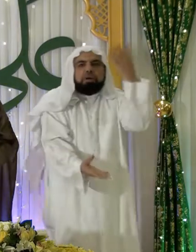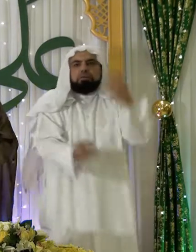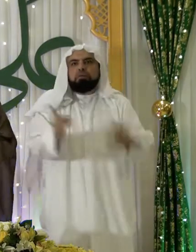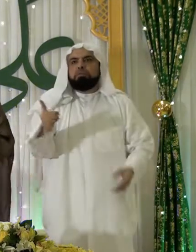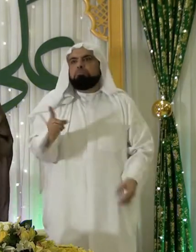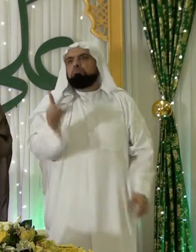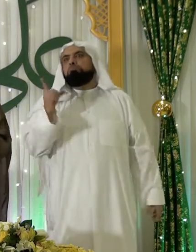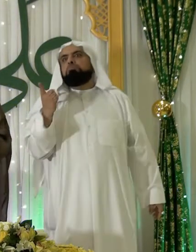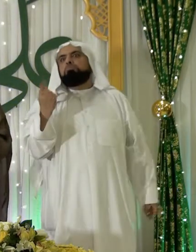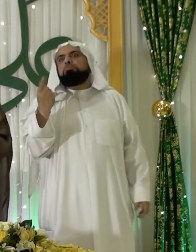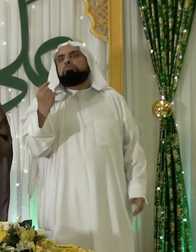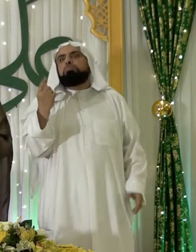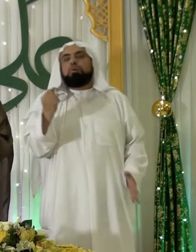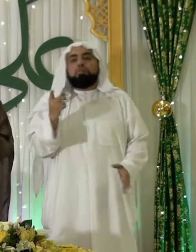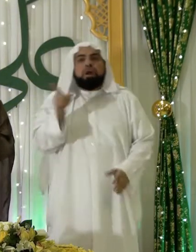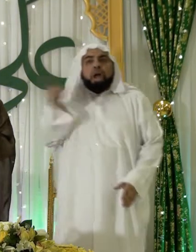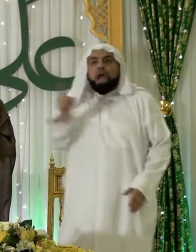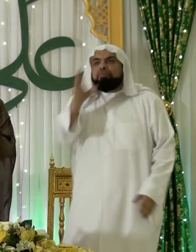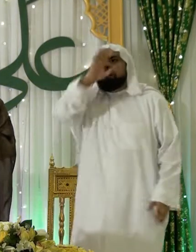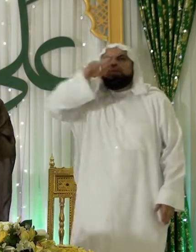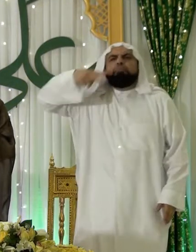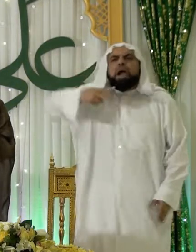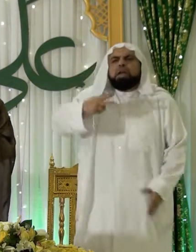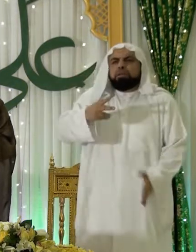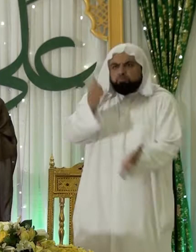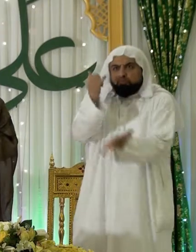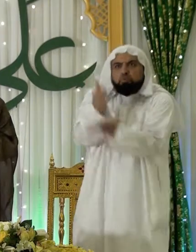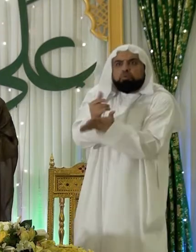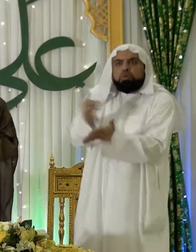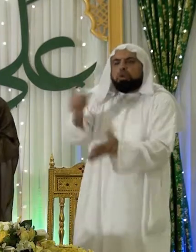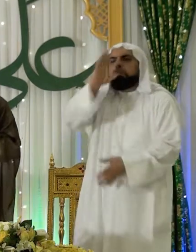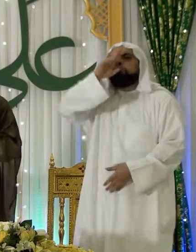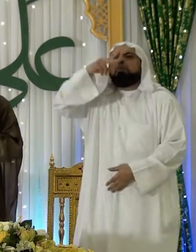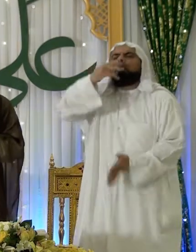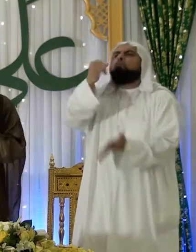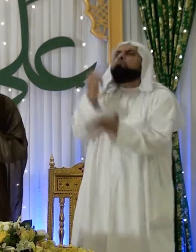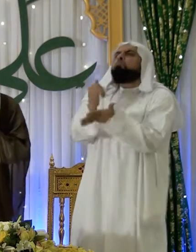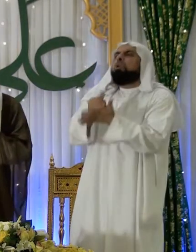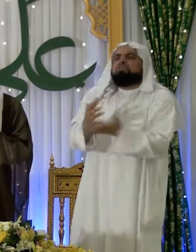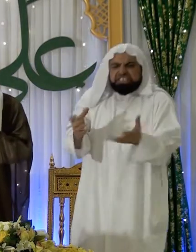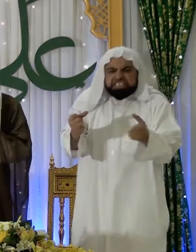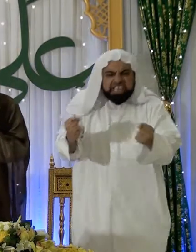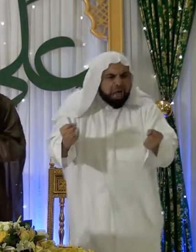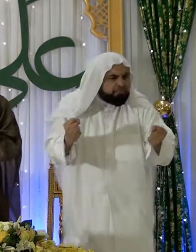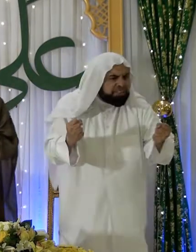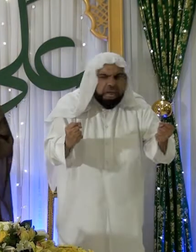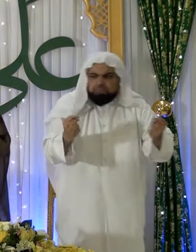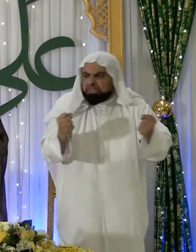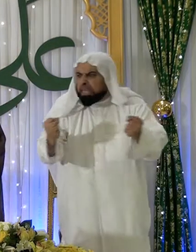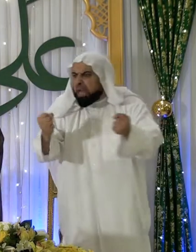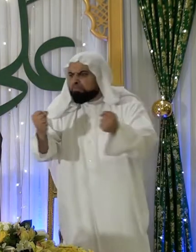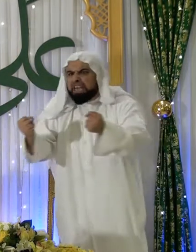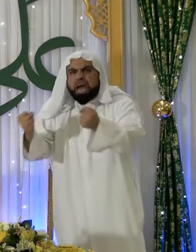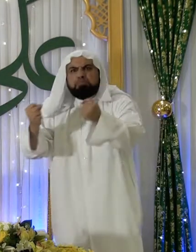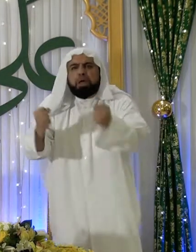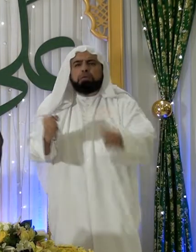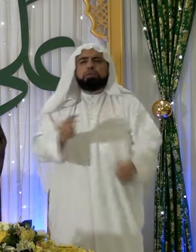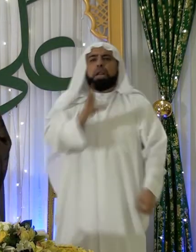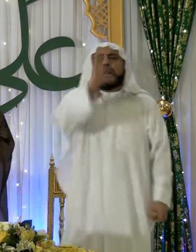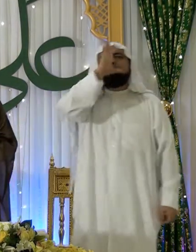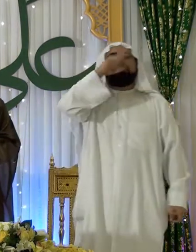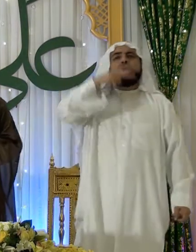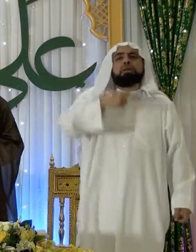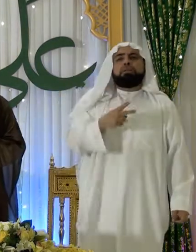إناطة المسؤوليات الكبرى بعلي عليه السلام. أنت